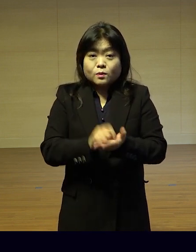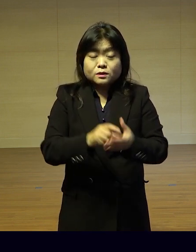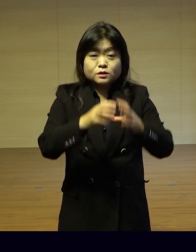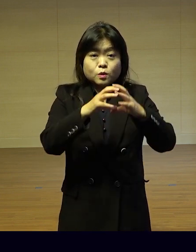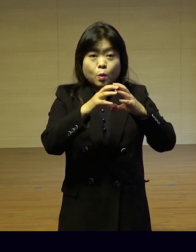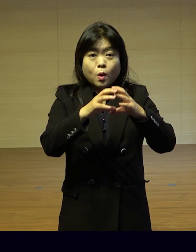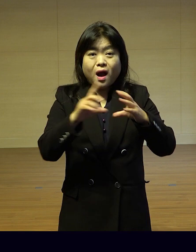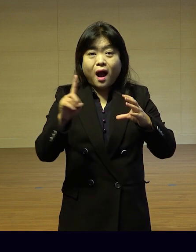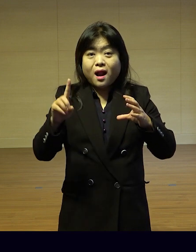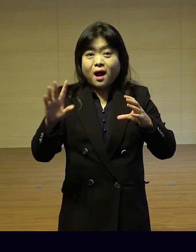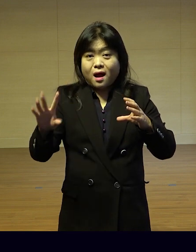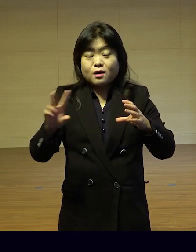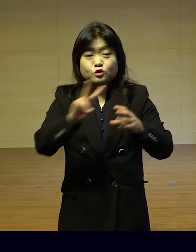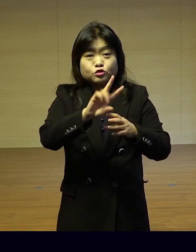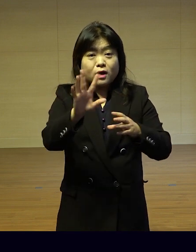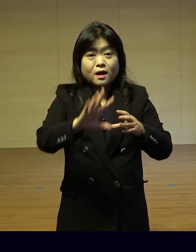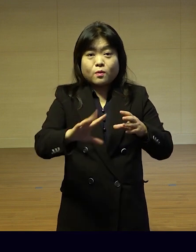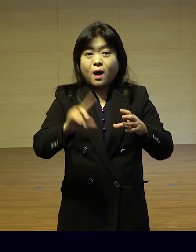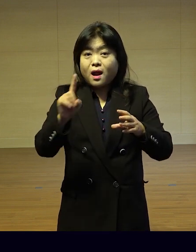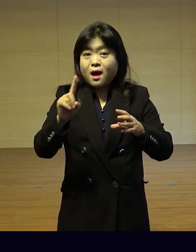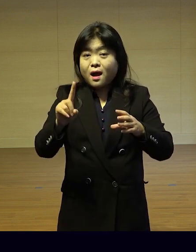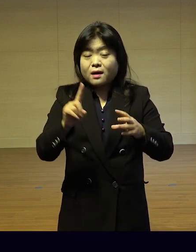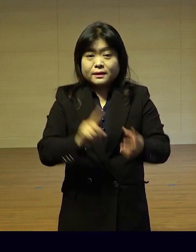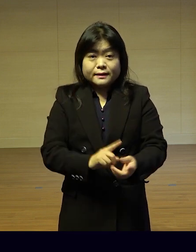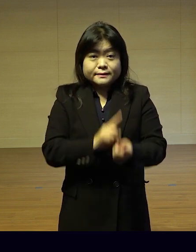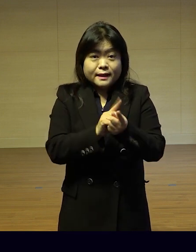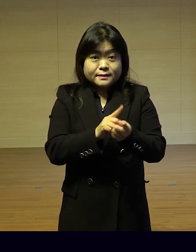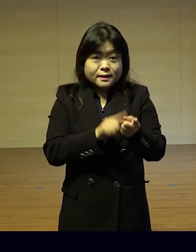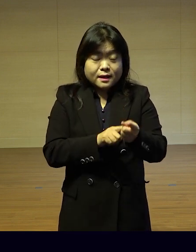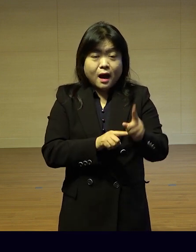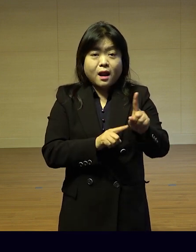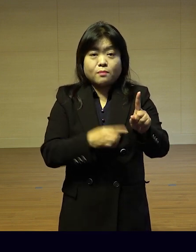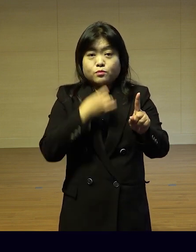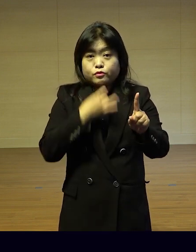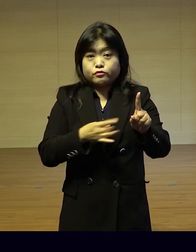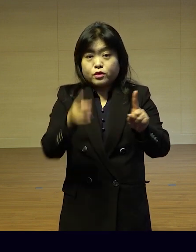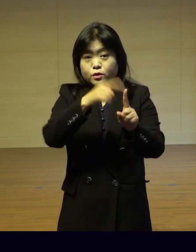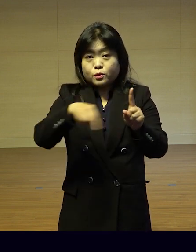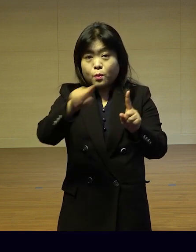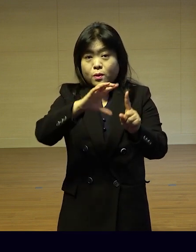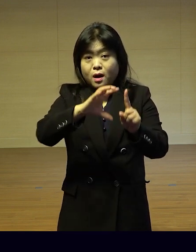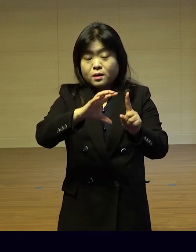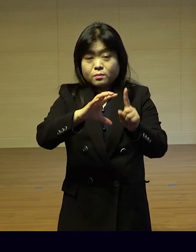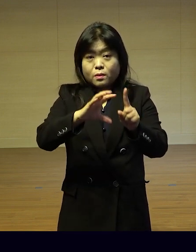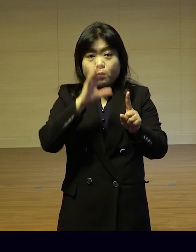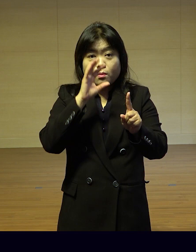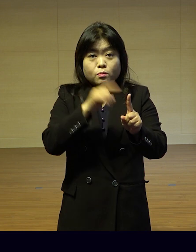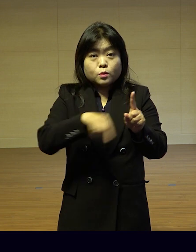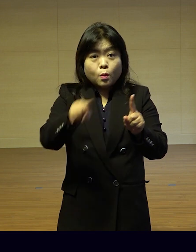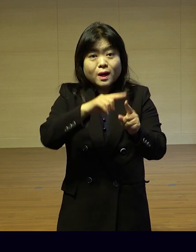개가 아니라 하나라는 것도 대상이나 객관 자체가 하나이기 때문에 그렇다는 것입니다. 이것이 제1성질이고요.